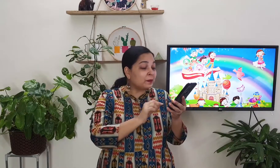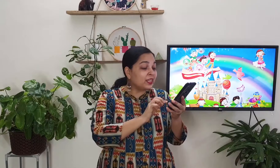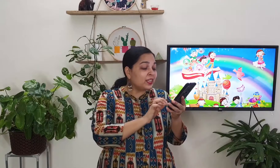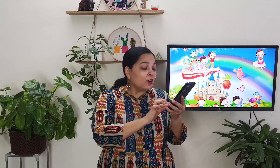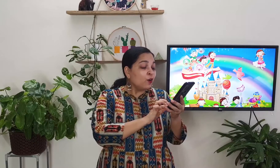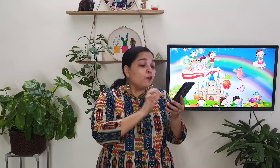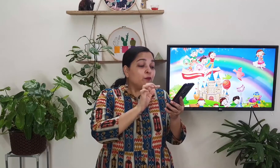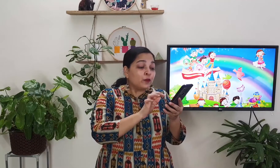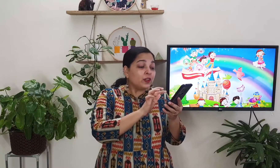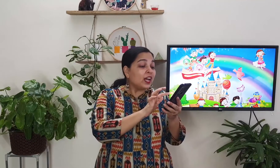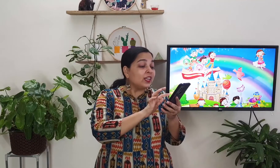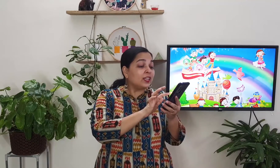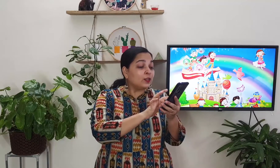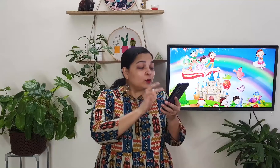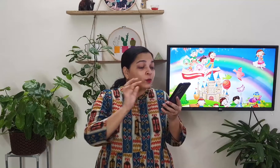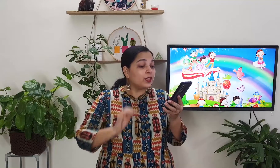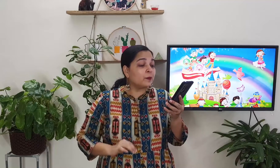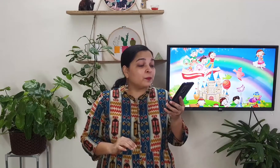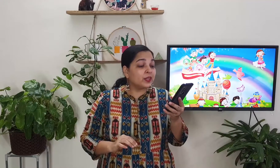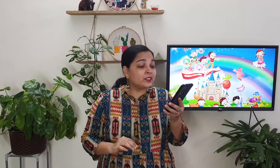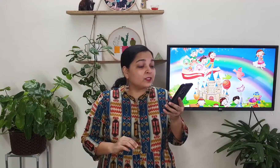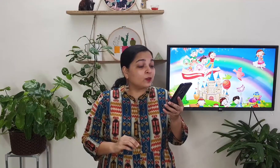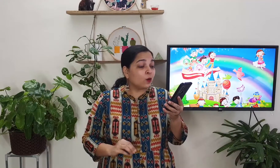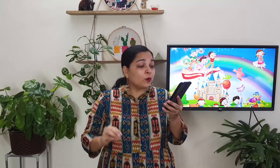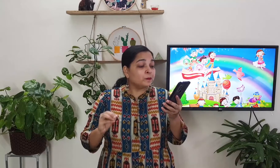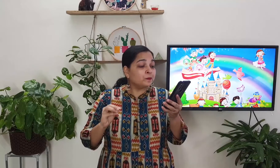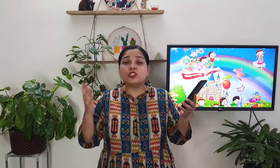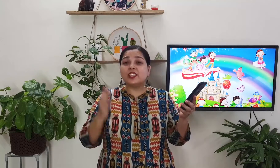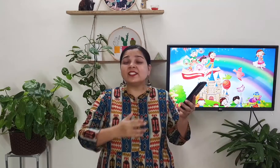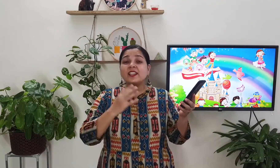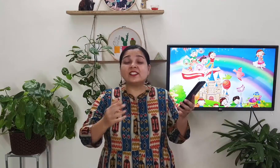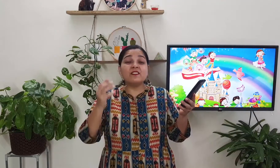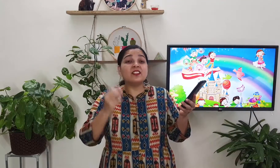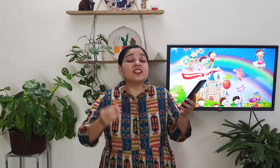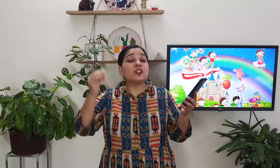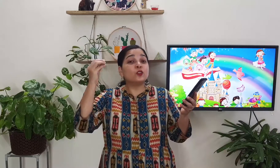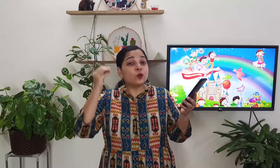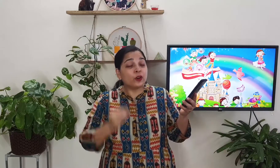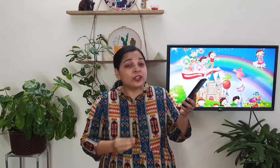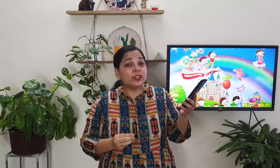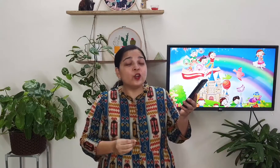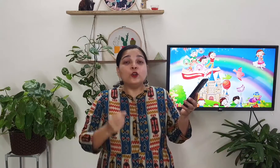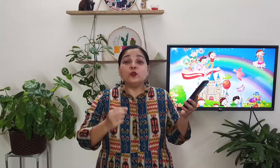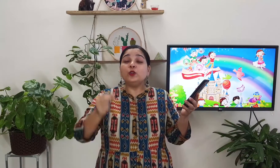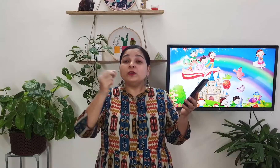சொன்னார்? என் பெயரில் அப்பாவிடம் கேளுங்கள். நம்முடைய பரலோக அப்பாவை இயேசுவின்